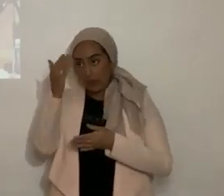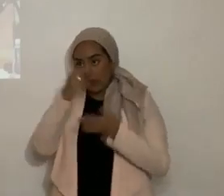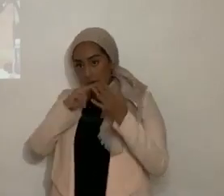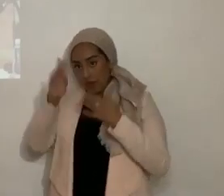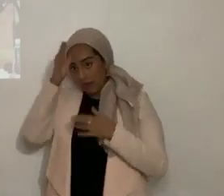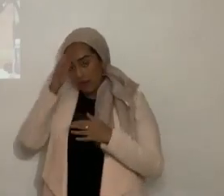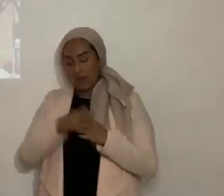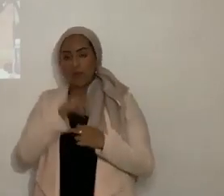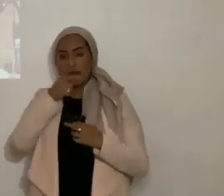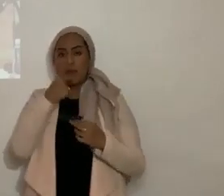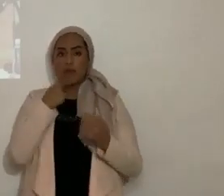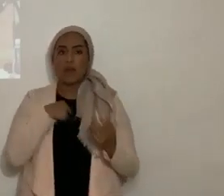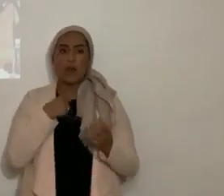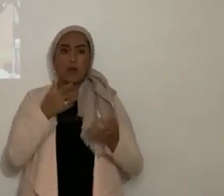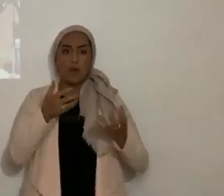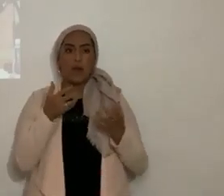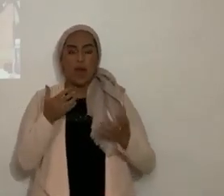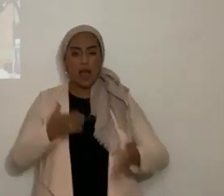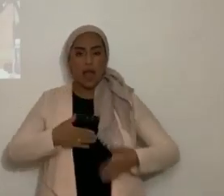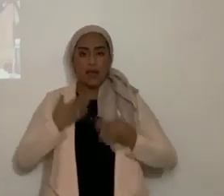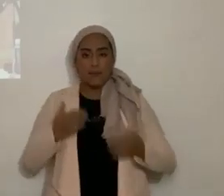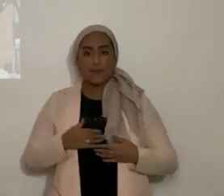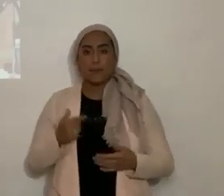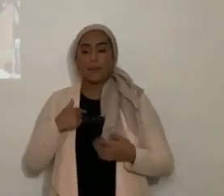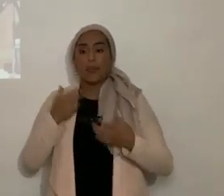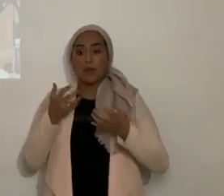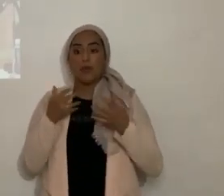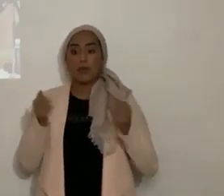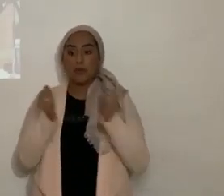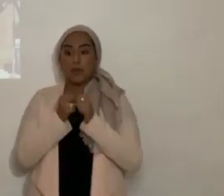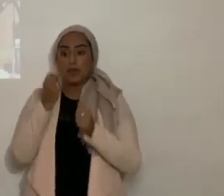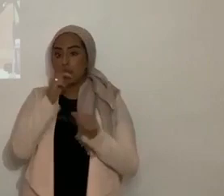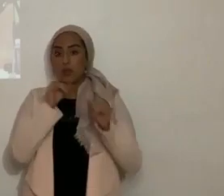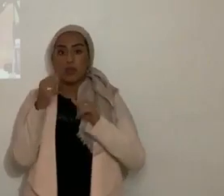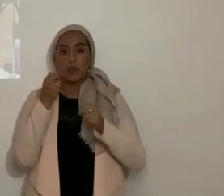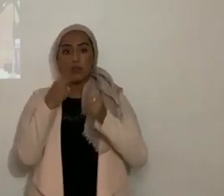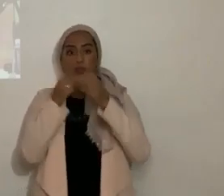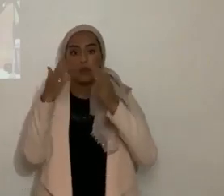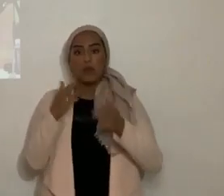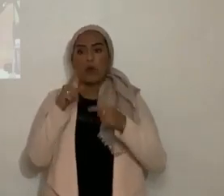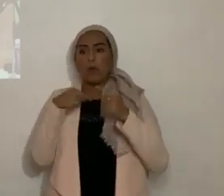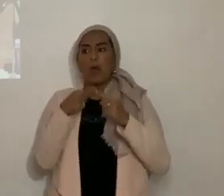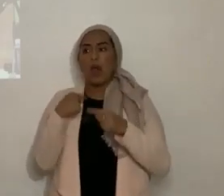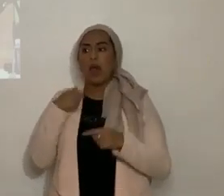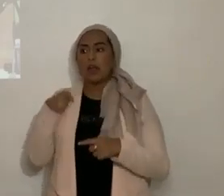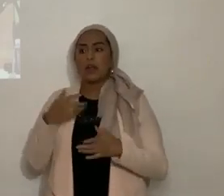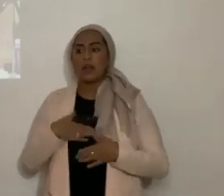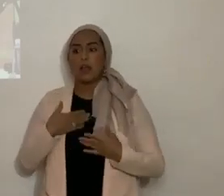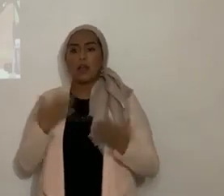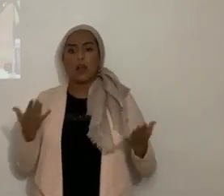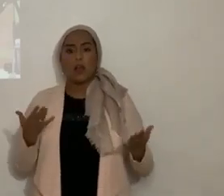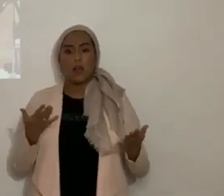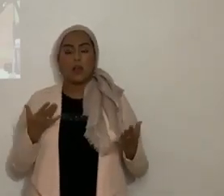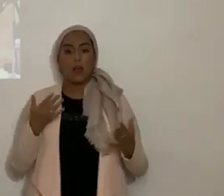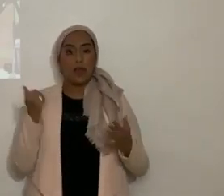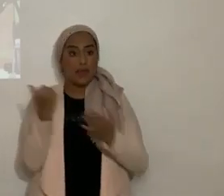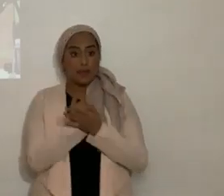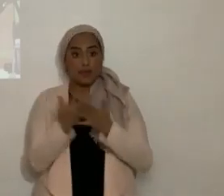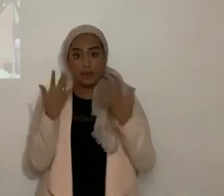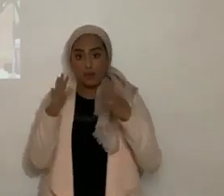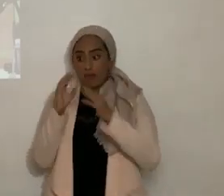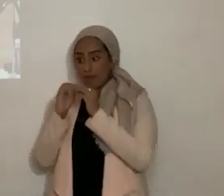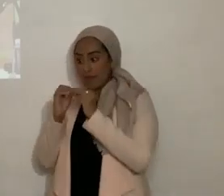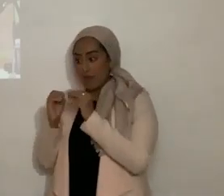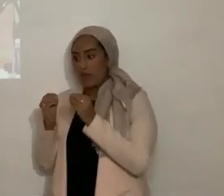temen, dicen, bueno, yo quiero estar gozoso, quiero ser como los discípulos, pero ¿cuándo me tengo que gozar? ¿Cuando ya se arregló todo?